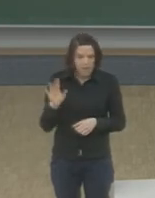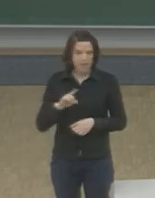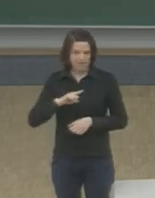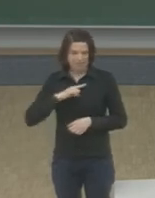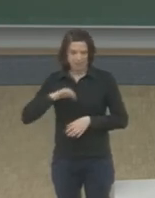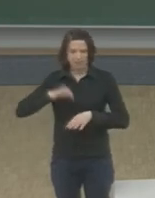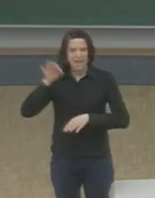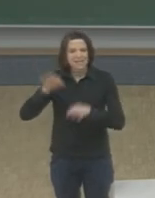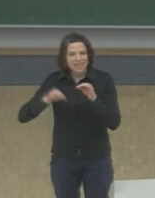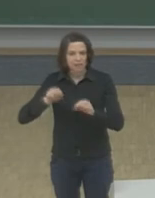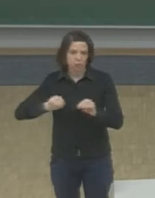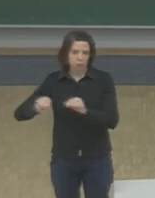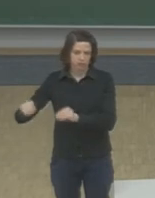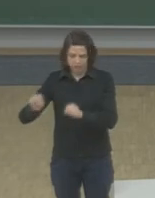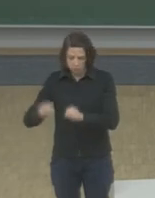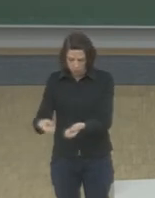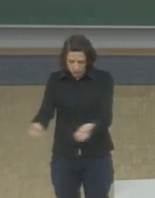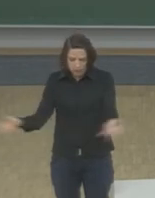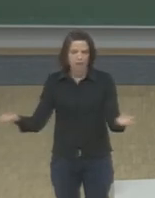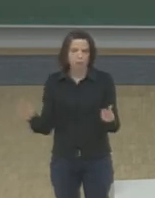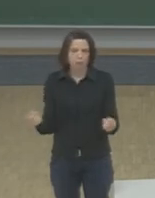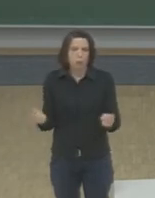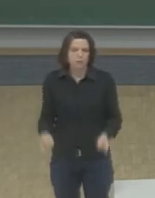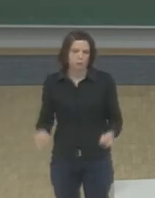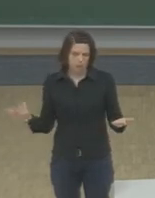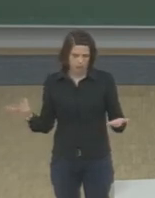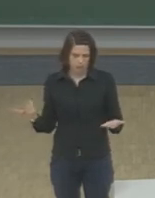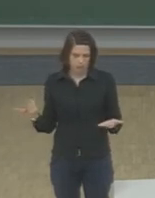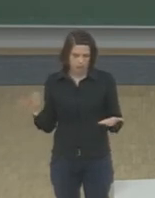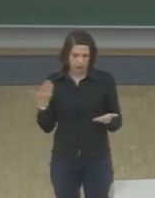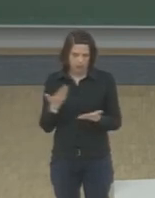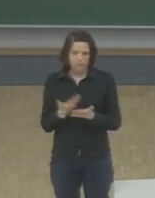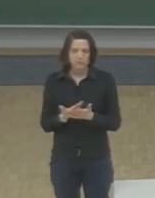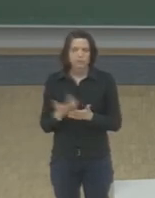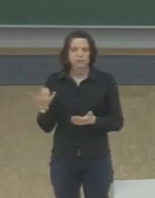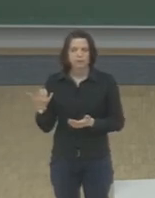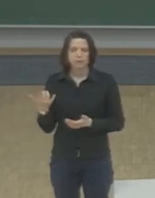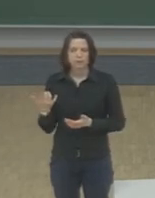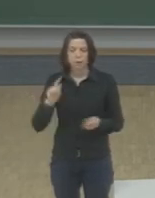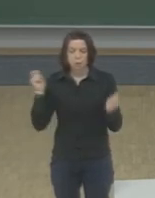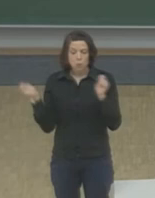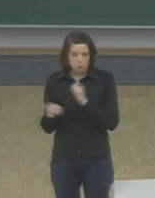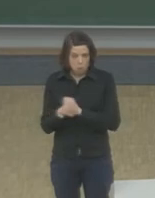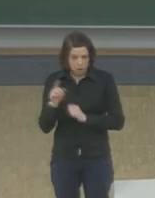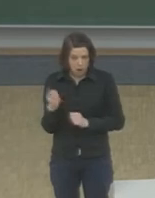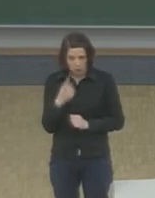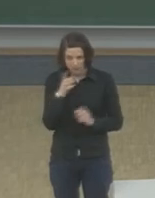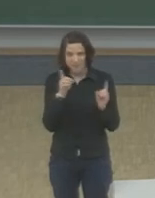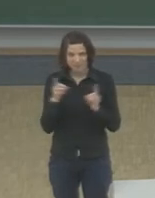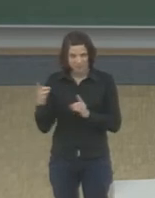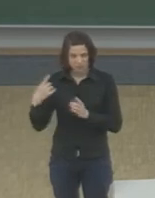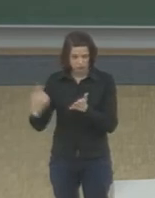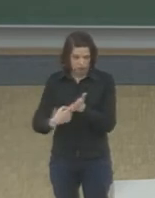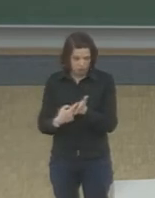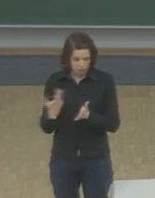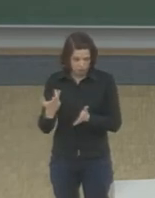lassenden Unterricht zu ermöglichen. Dieses Sapere Aude wäre es jetzt umgekehrt auch, was den didaktisch